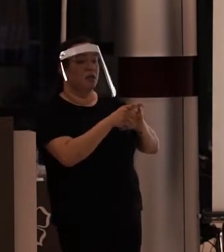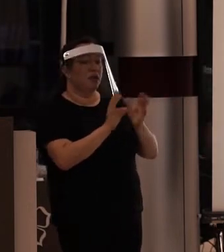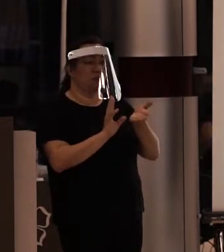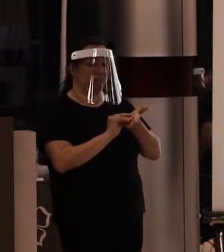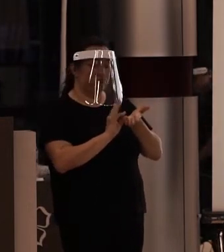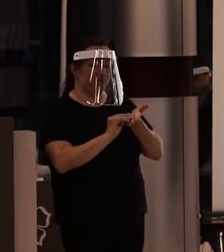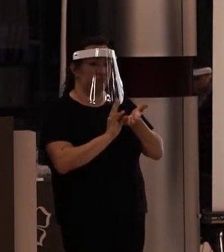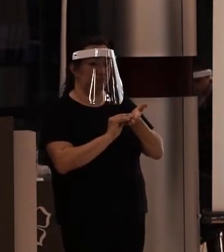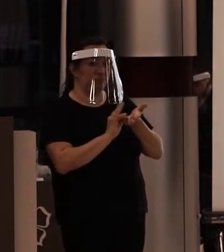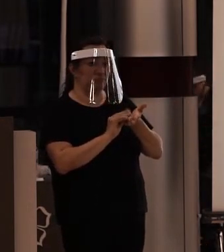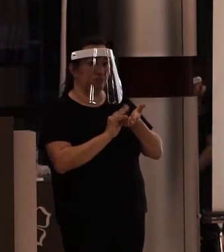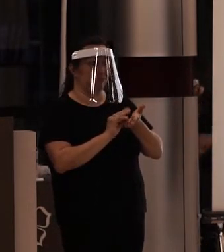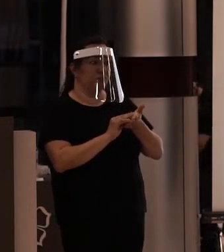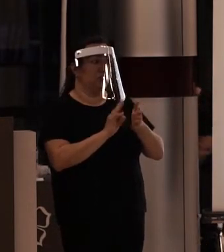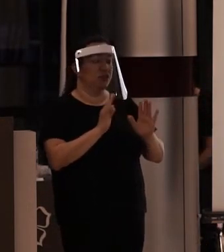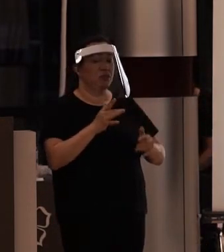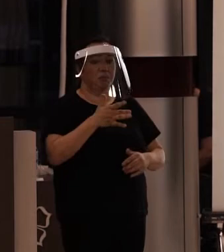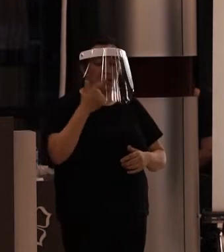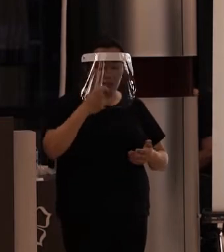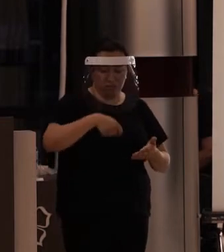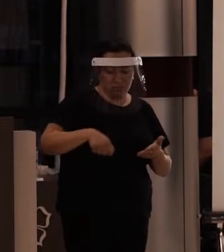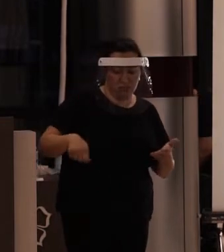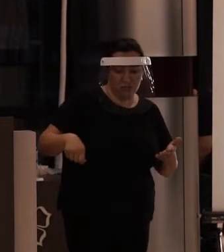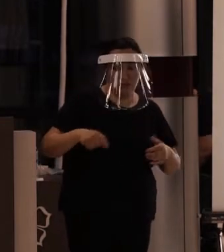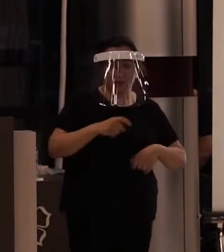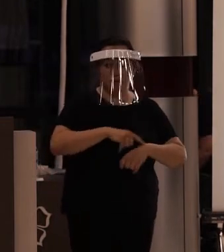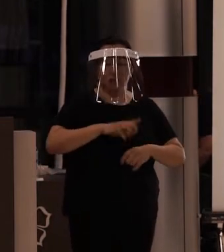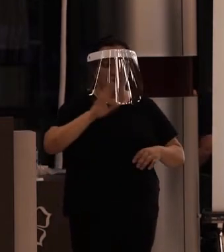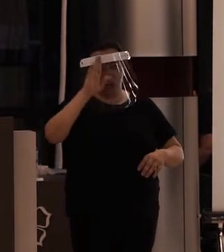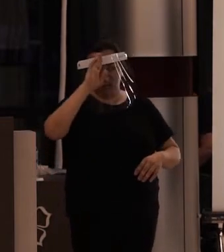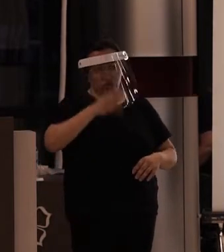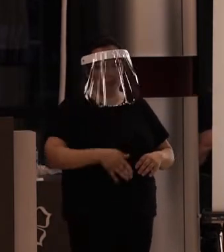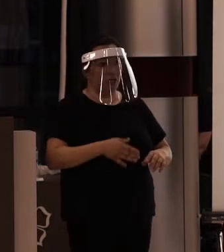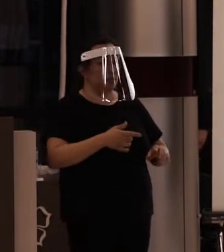nada. Mas eu gosto de levar minha ficha de campo, vou mostrar para vocês daqui a pouco.